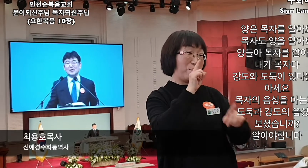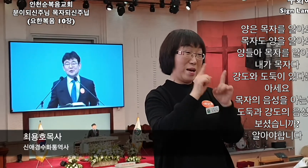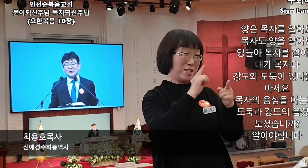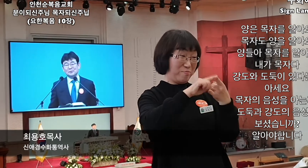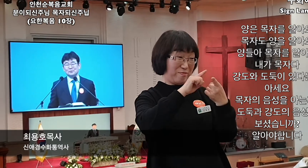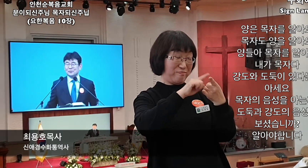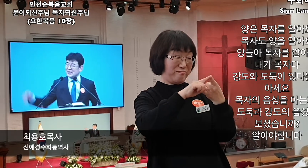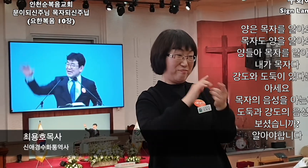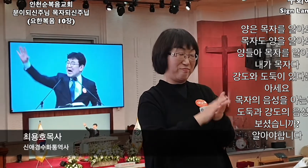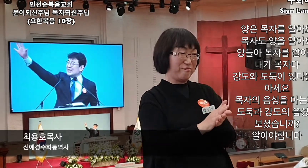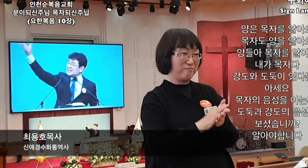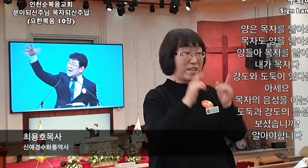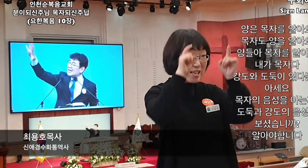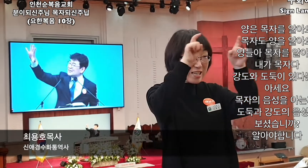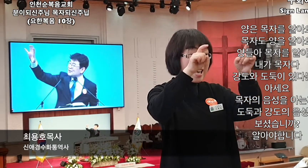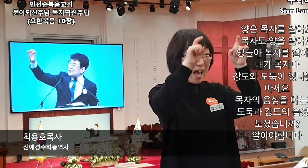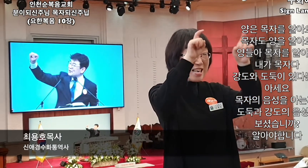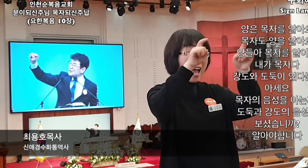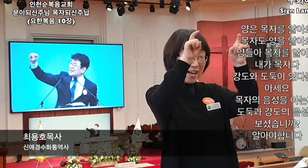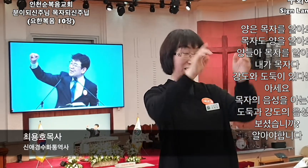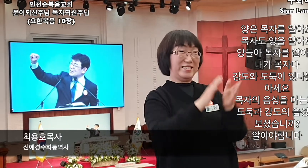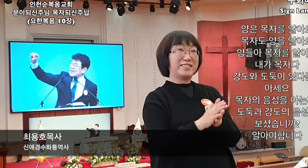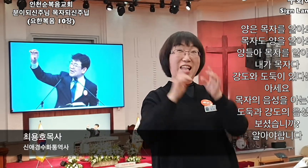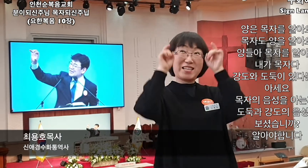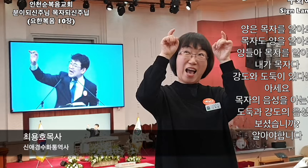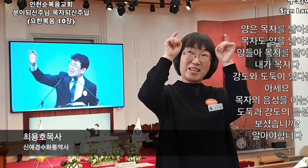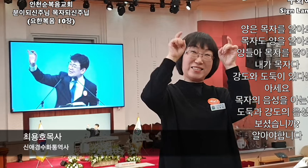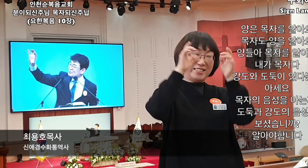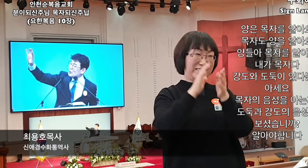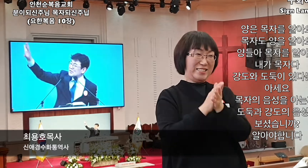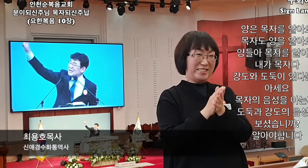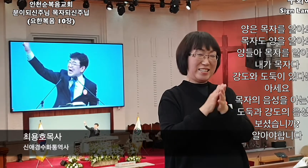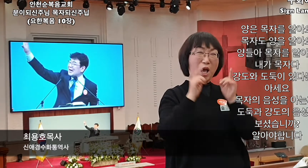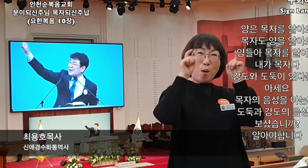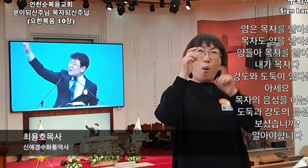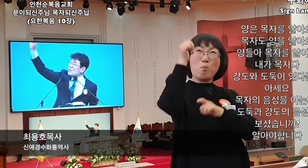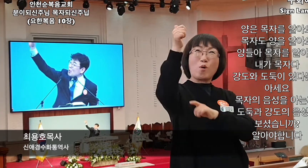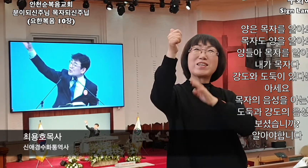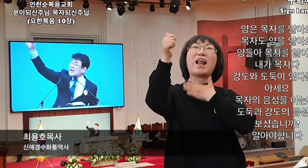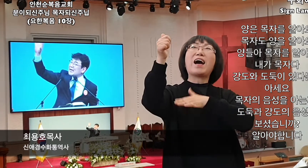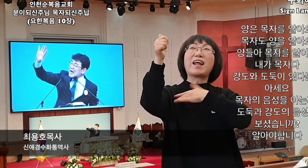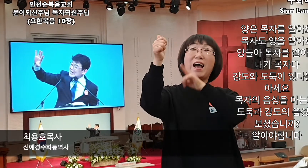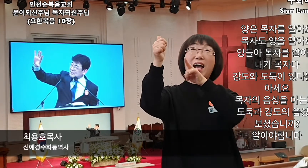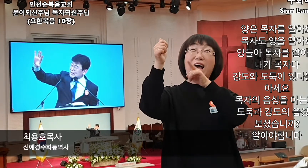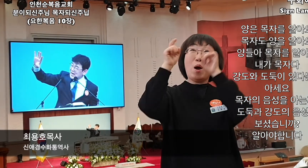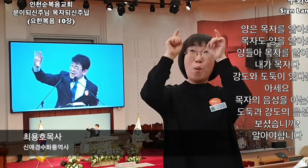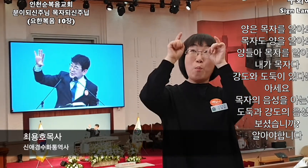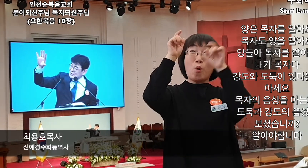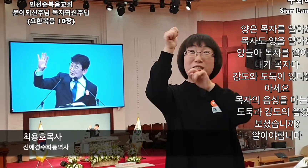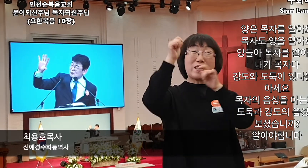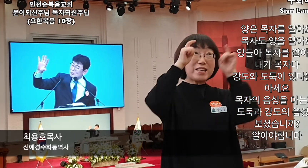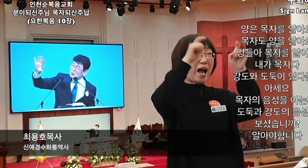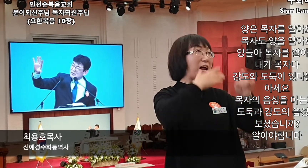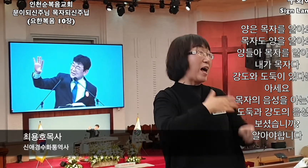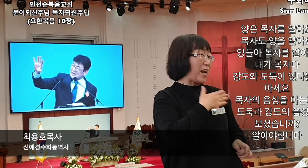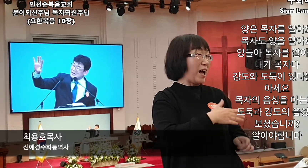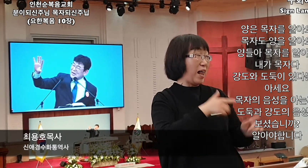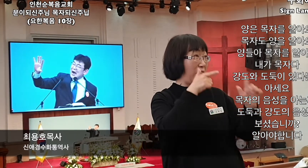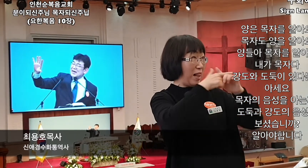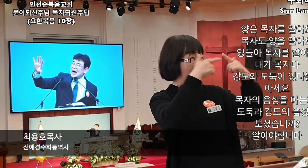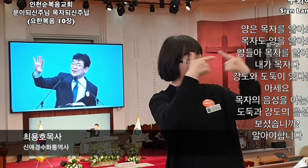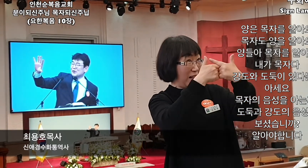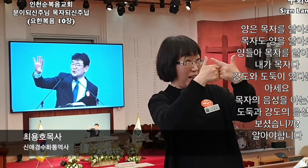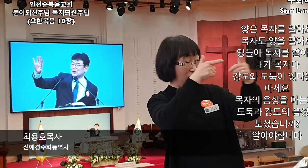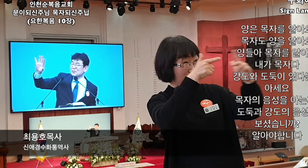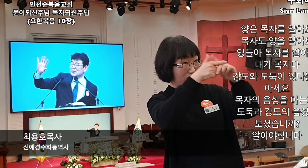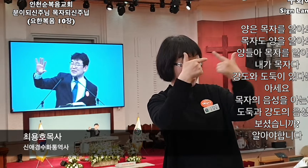가지 알려줘요. 양은요 어떻게 삽니까? 양은 목자를 알아요. 목자가 양을 압니다. 그러니 목자가